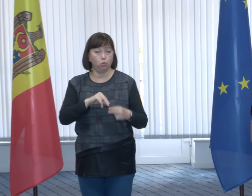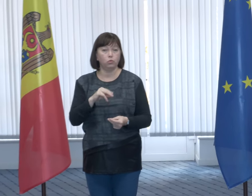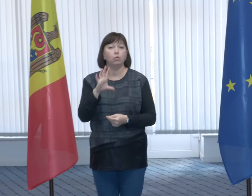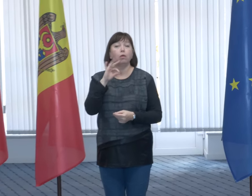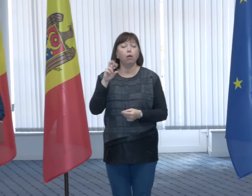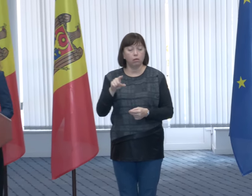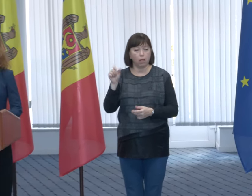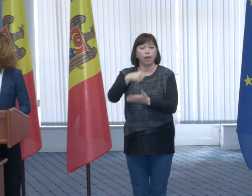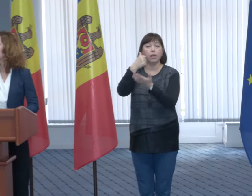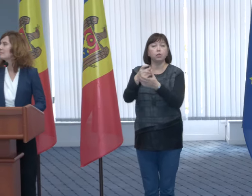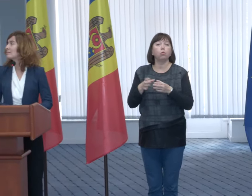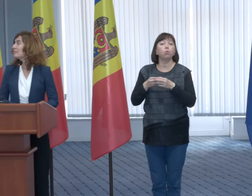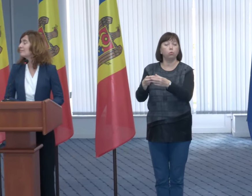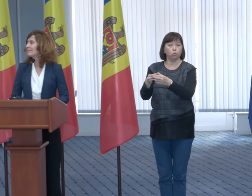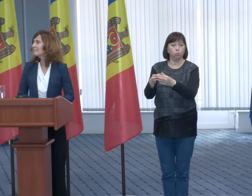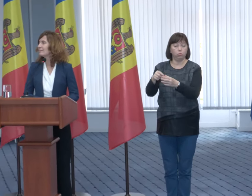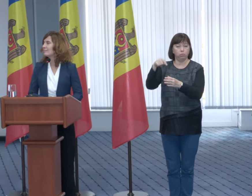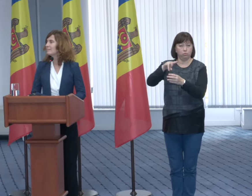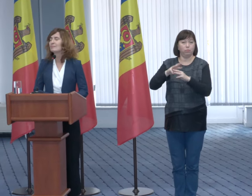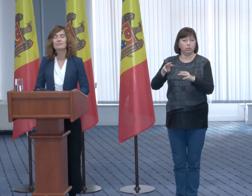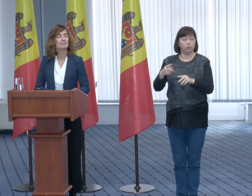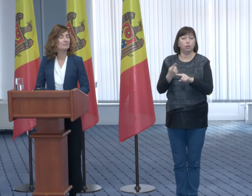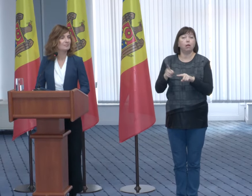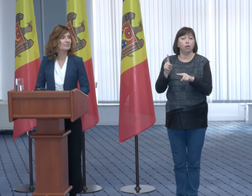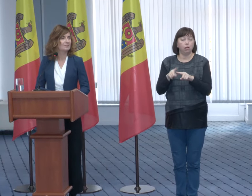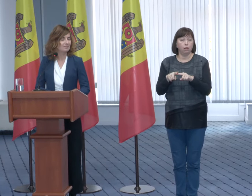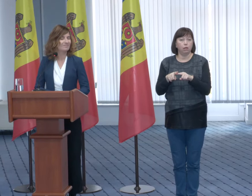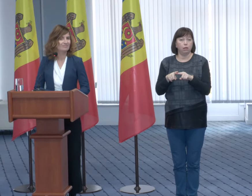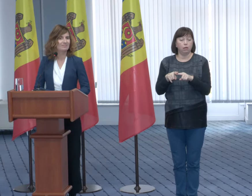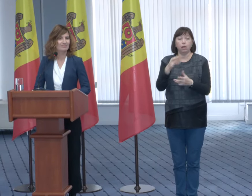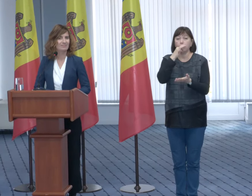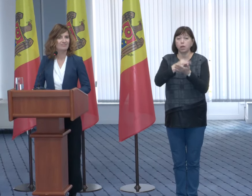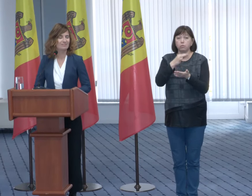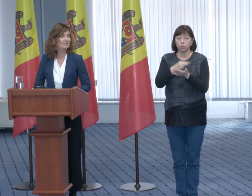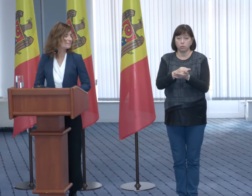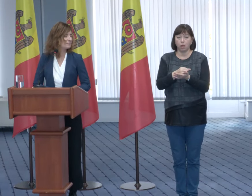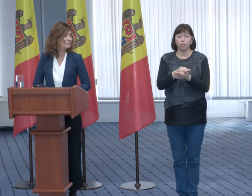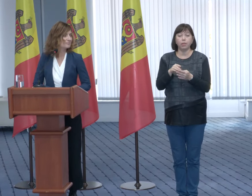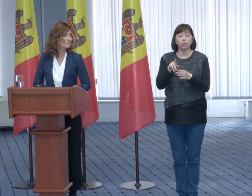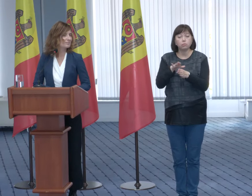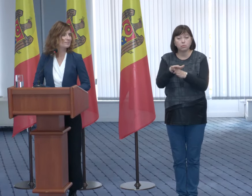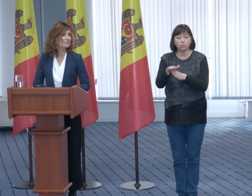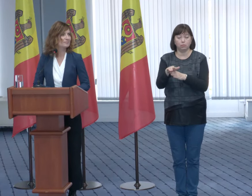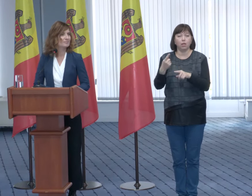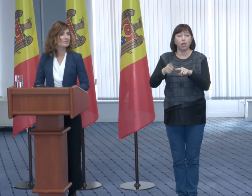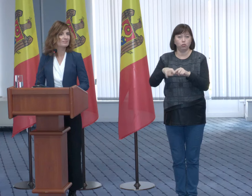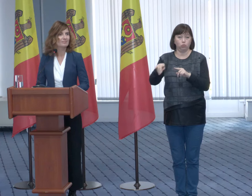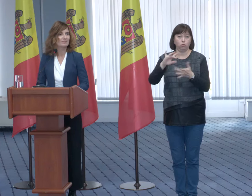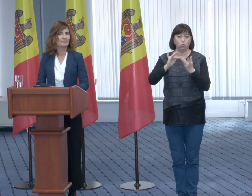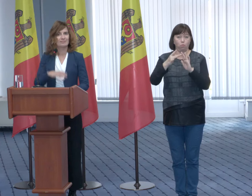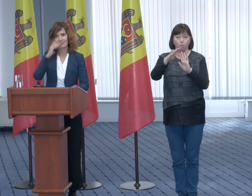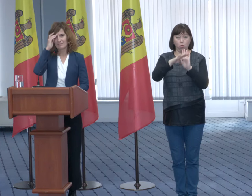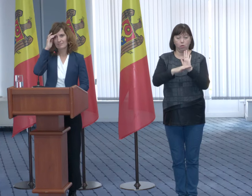este lideră de echipă în cadrul Ministerului, care este responsabilă de realizare și implementare acestui program.